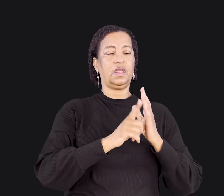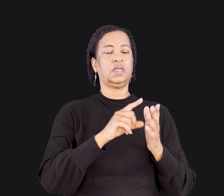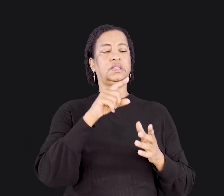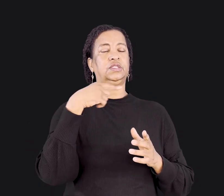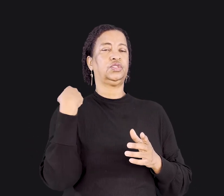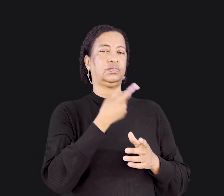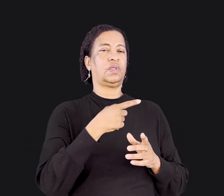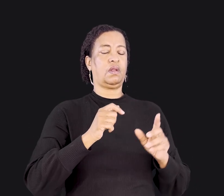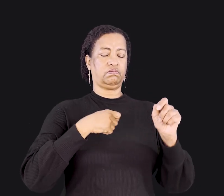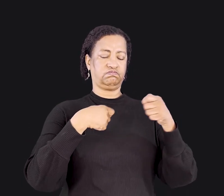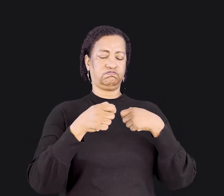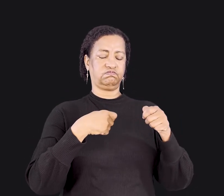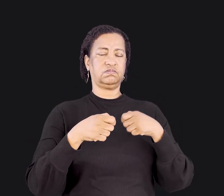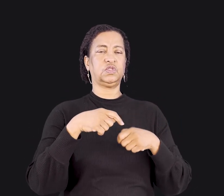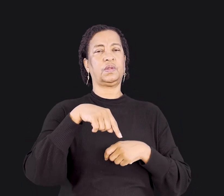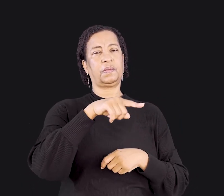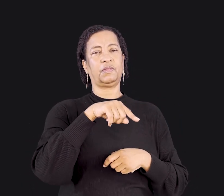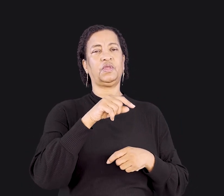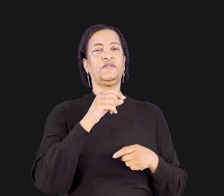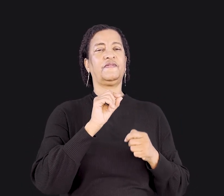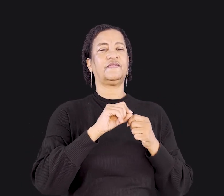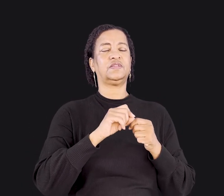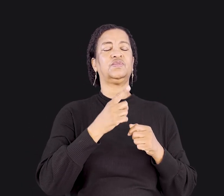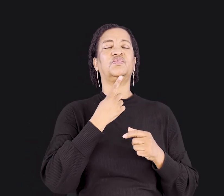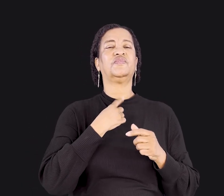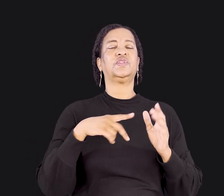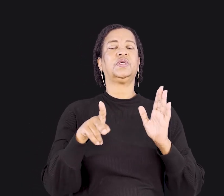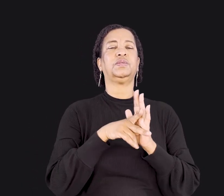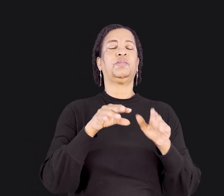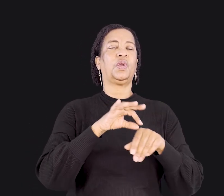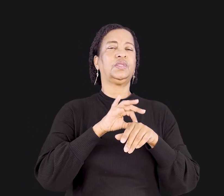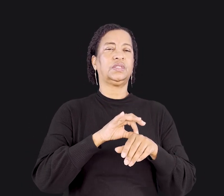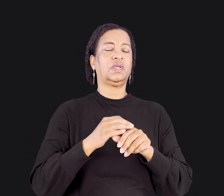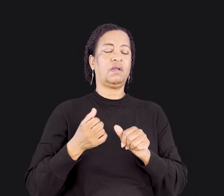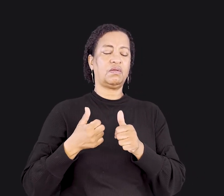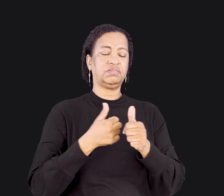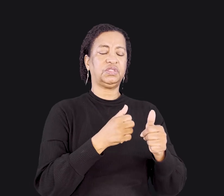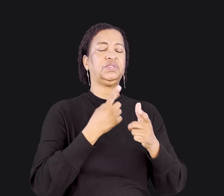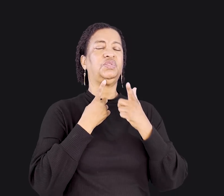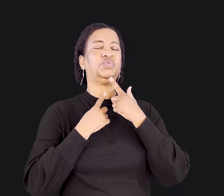controlados por ele, satisfazendo as vontades da nossa carne e seguindo seus desejos e